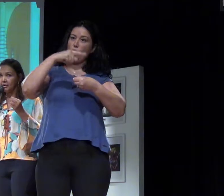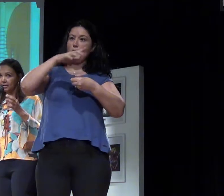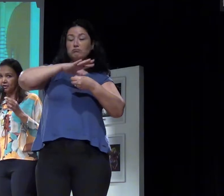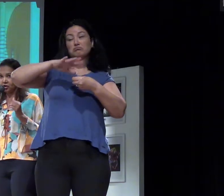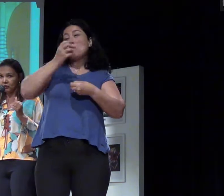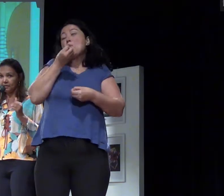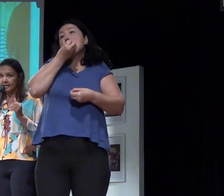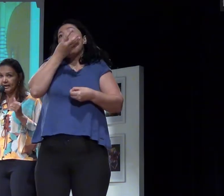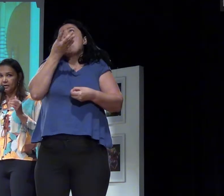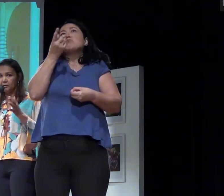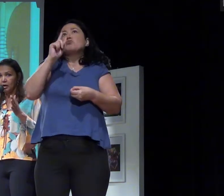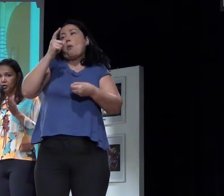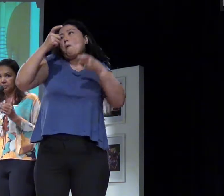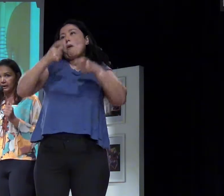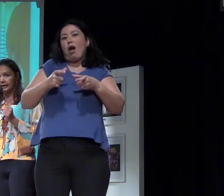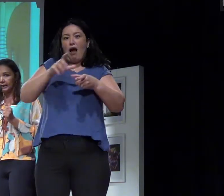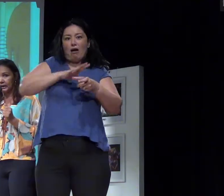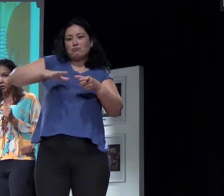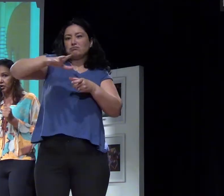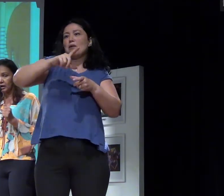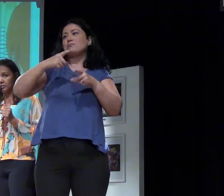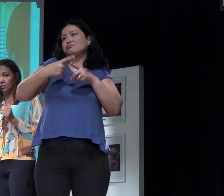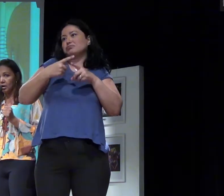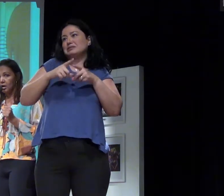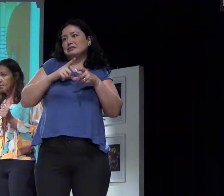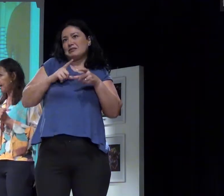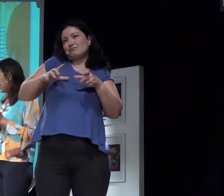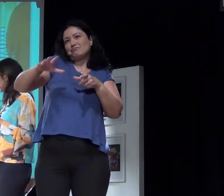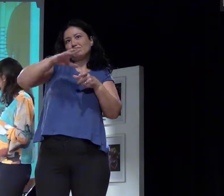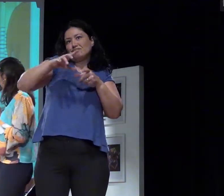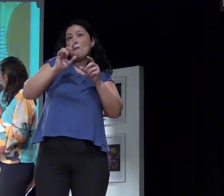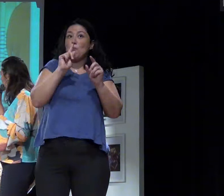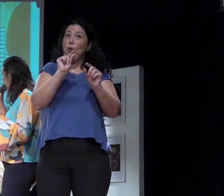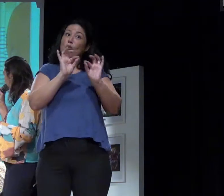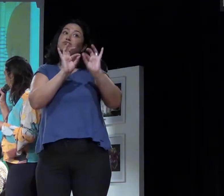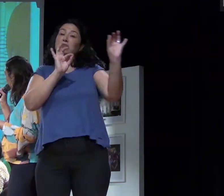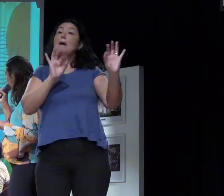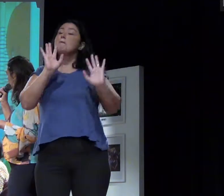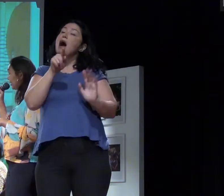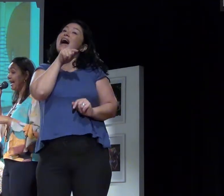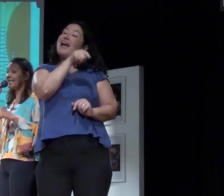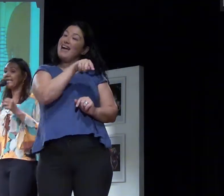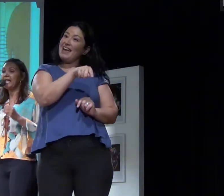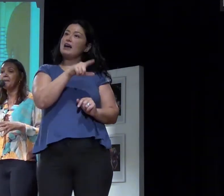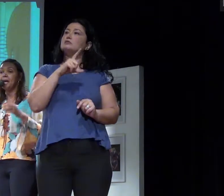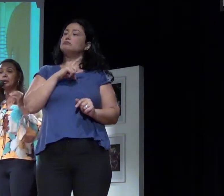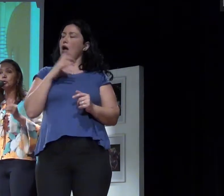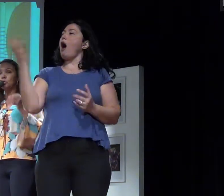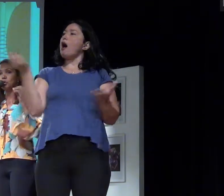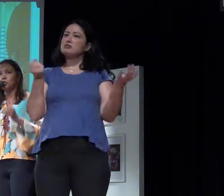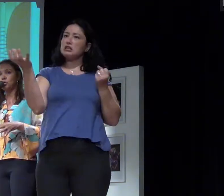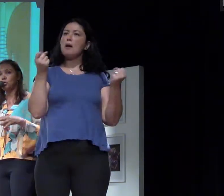muito adequada, se a gente for pensar devido ao tipo de clientela que nós temos. Mas é uma escola realmente que